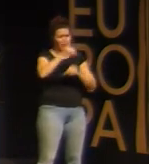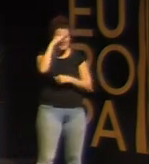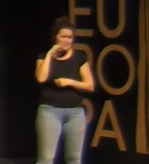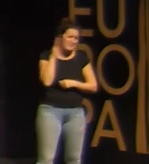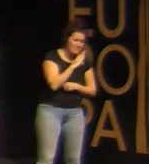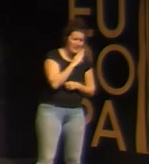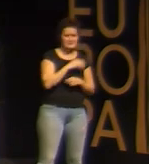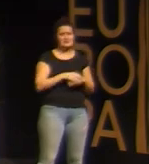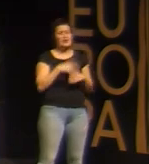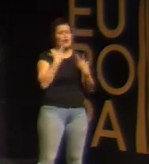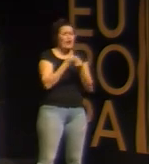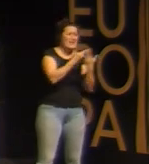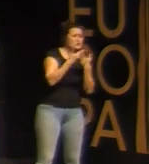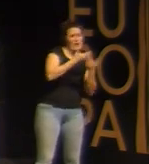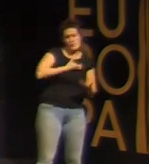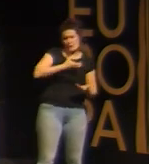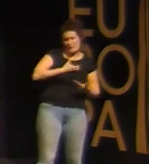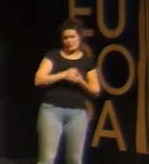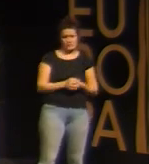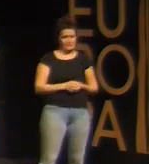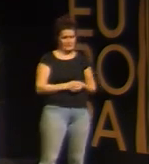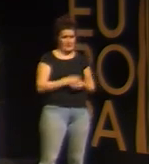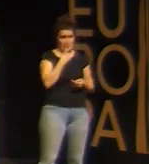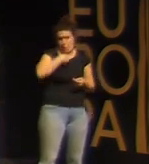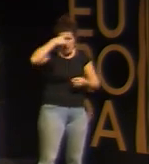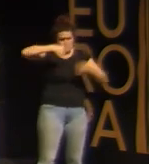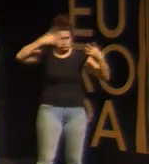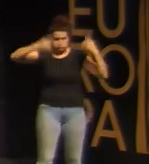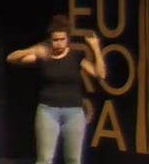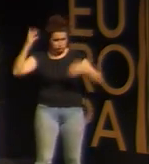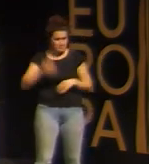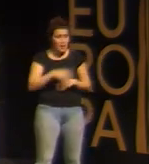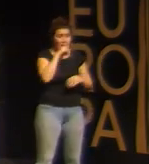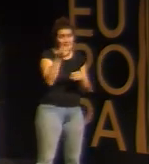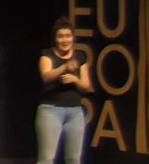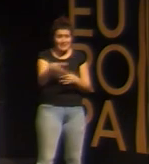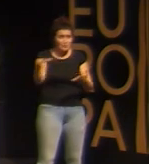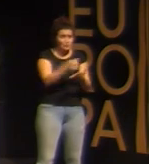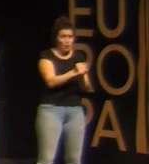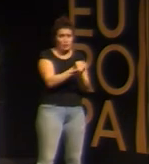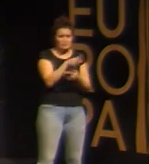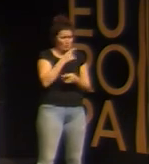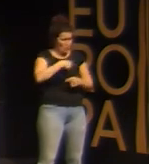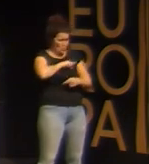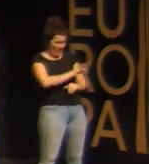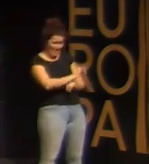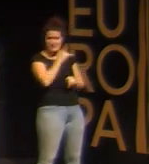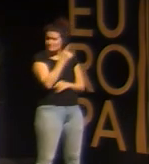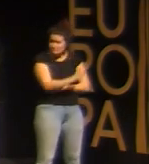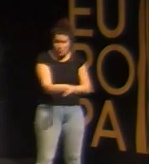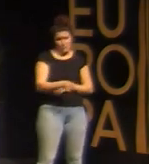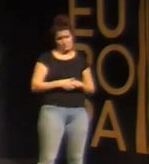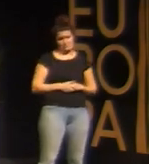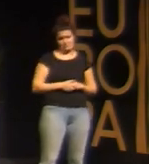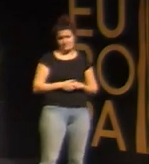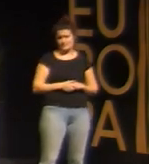con escuelas del ayuntamiento estoy diciendo lo a lo loco pero parece que todos tenemos nuestros que no que no es